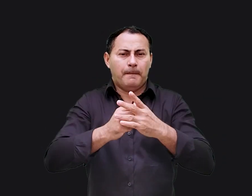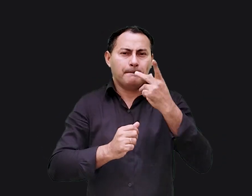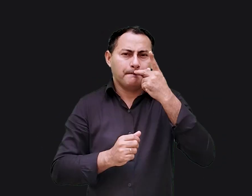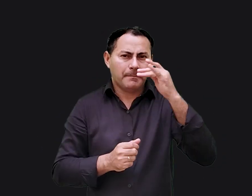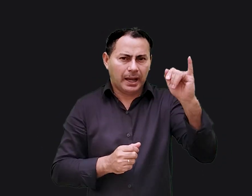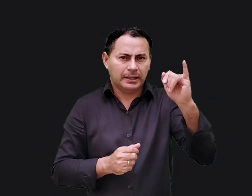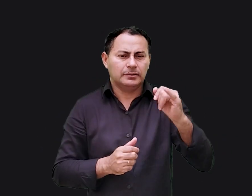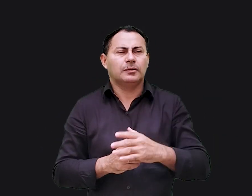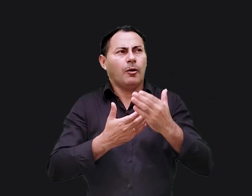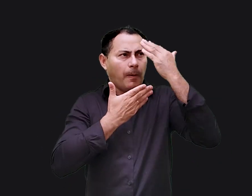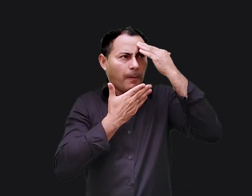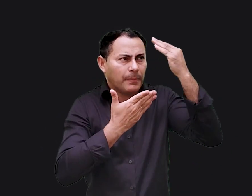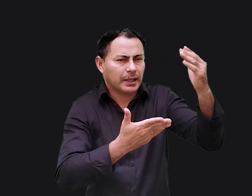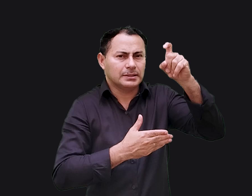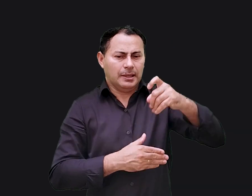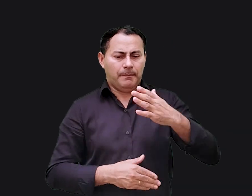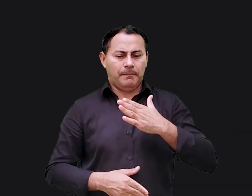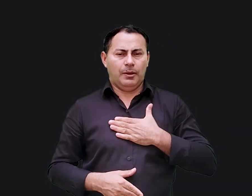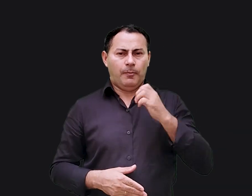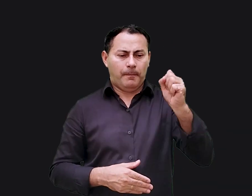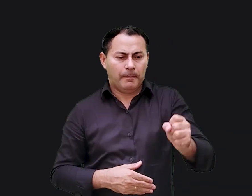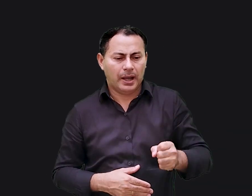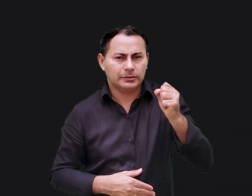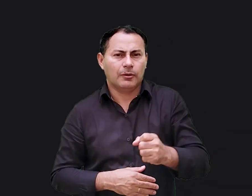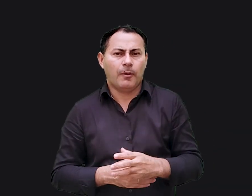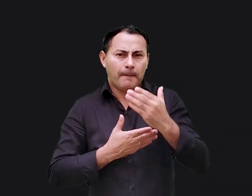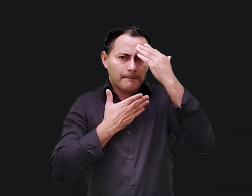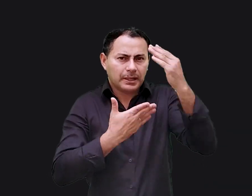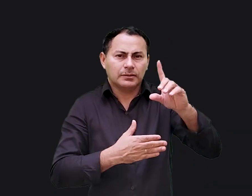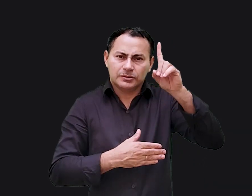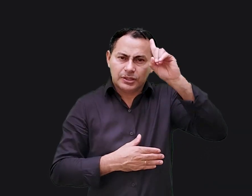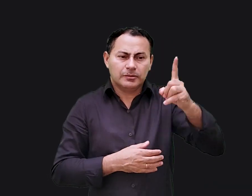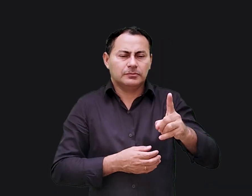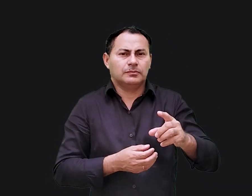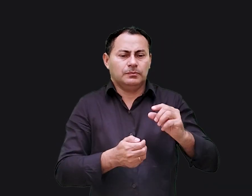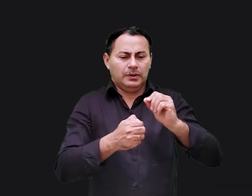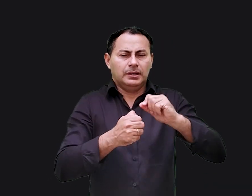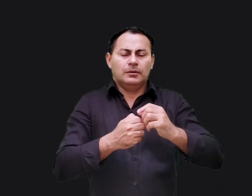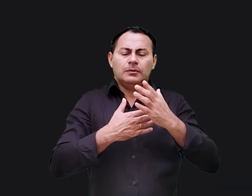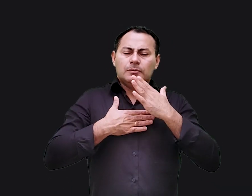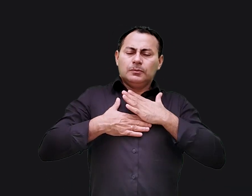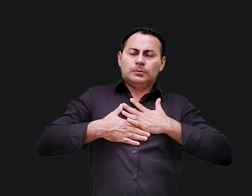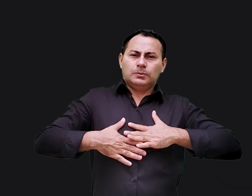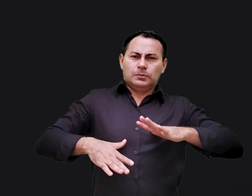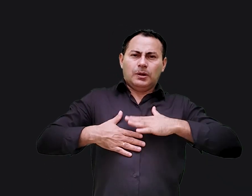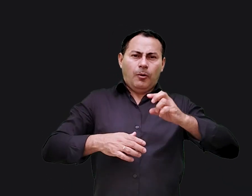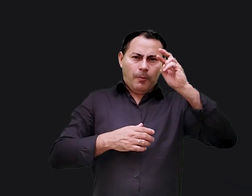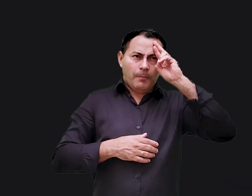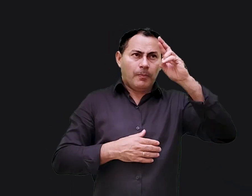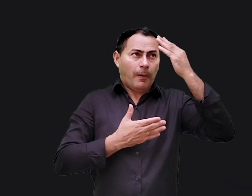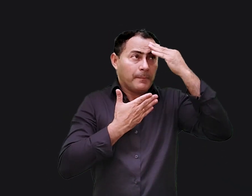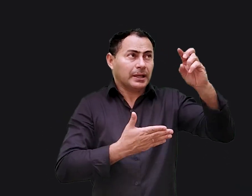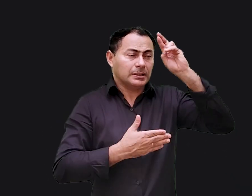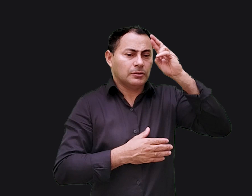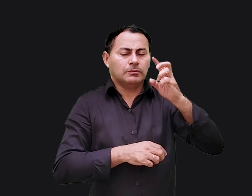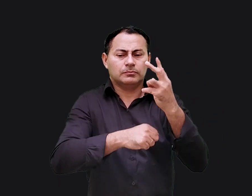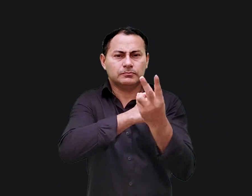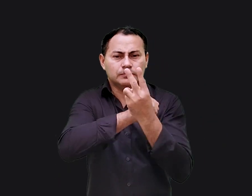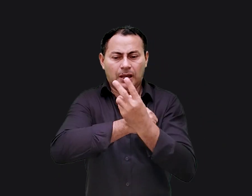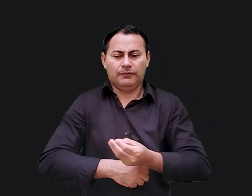salmo: Pai, obrigado por ser o meu pastor. Obrigado pelo dia que o Senhor me fez repousar. Obrigado pelas pastagens